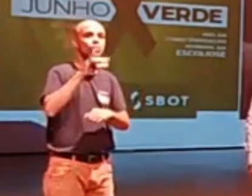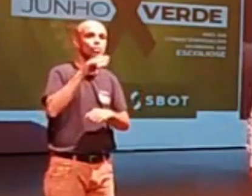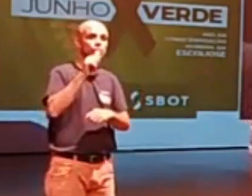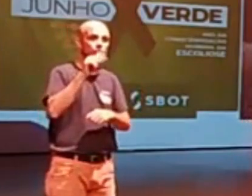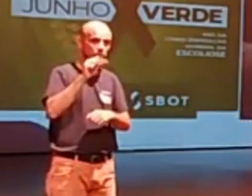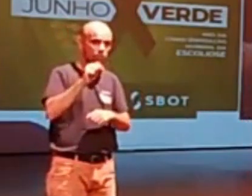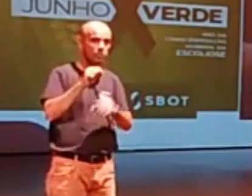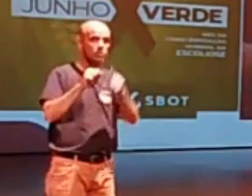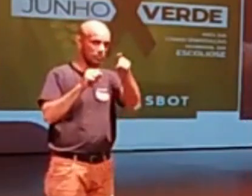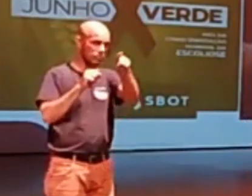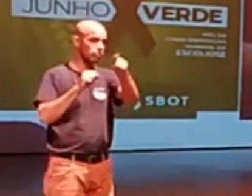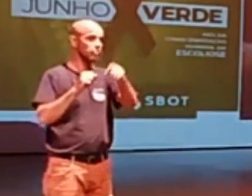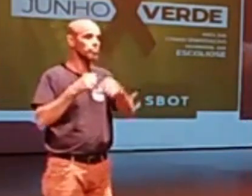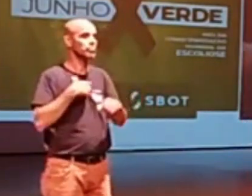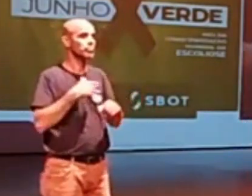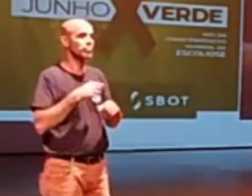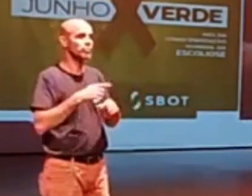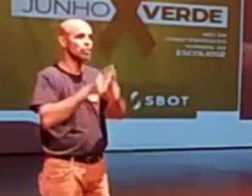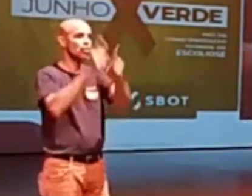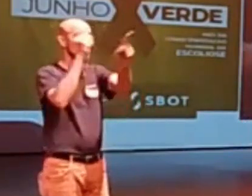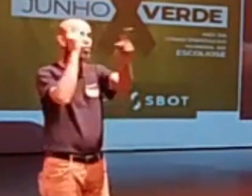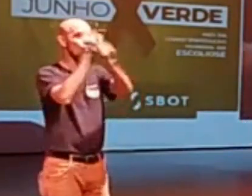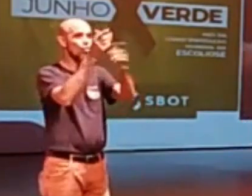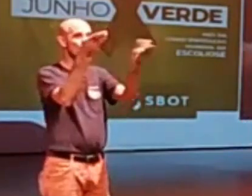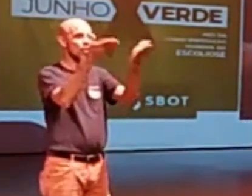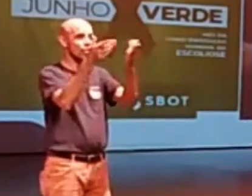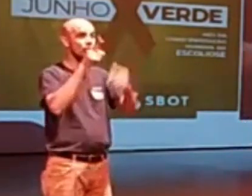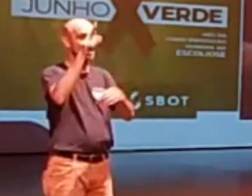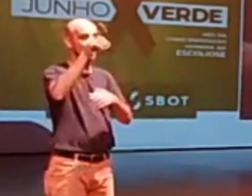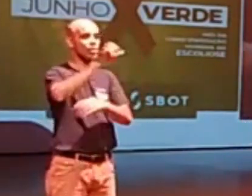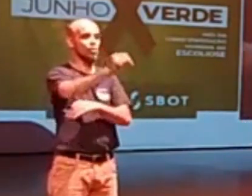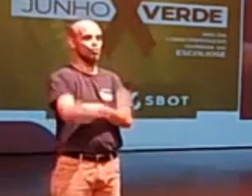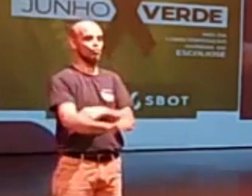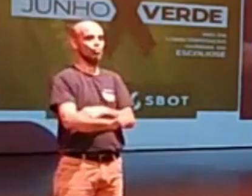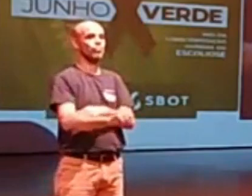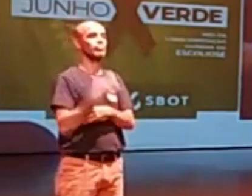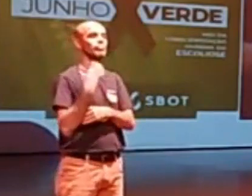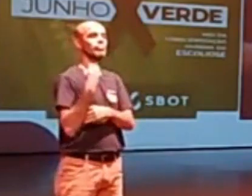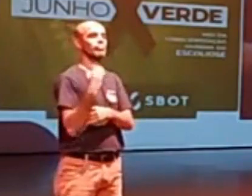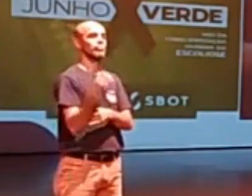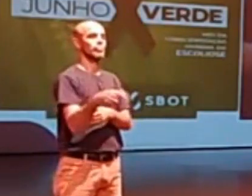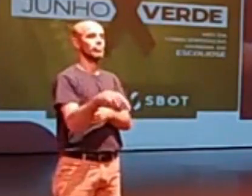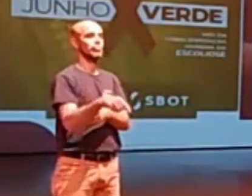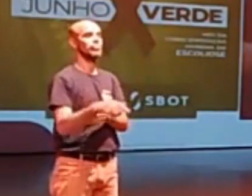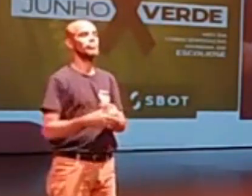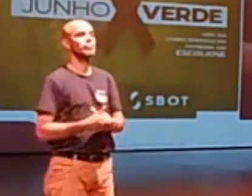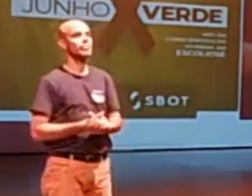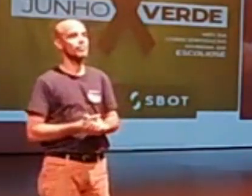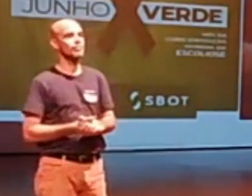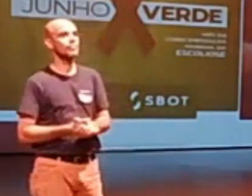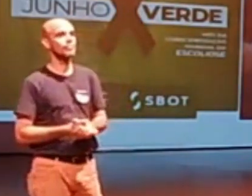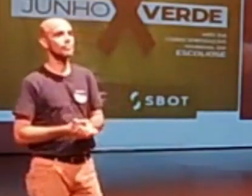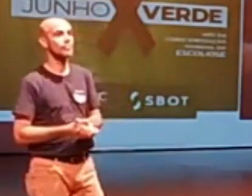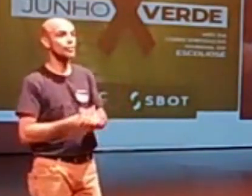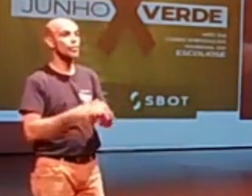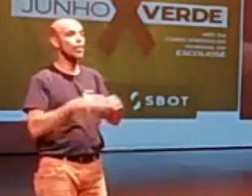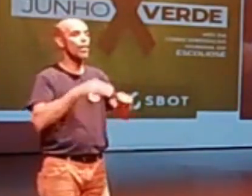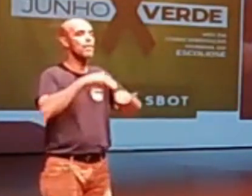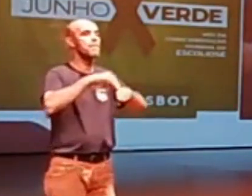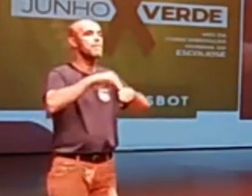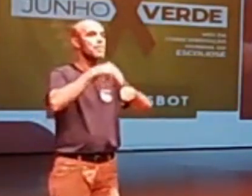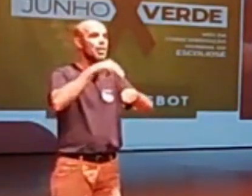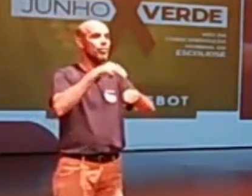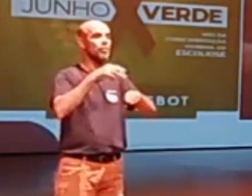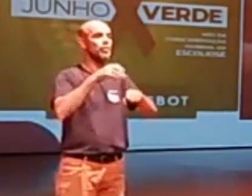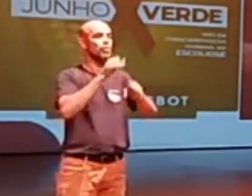Eu sei. A gente se encontrou agora, estava no sul do Brasil. Então, assim, eu posso falar assim, são membros da Sociedade Brasileira de